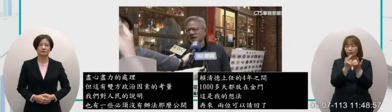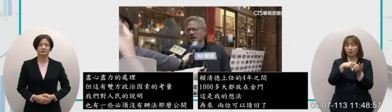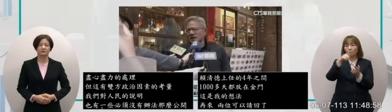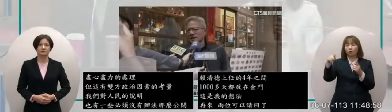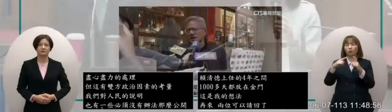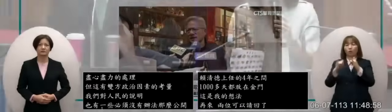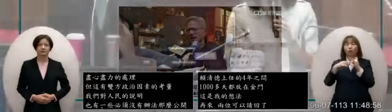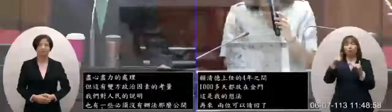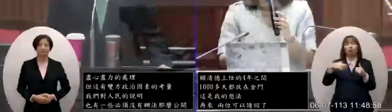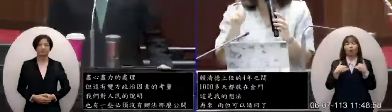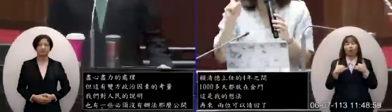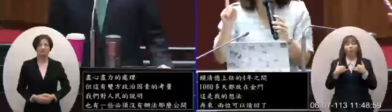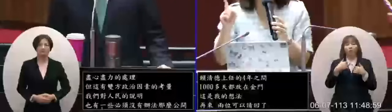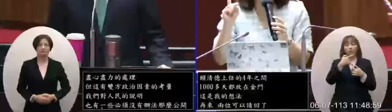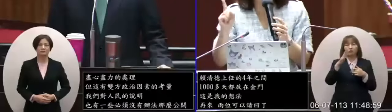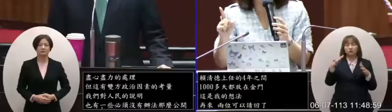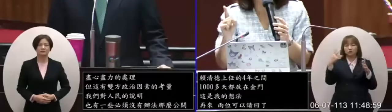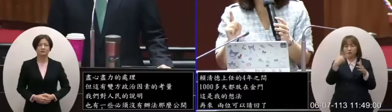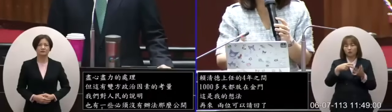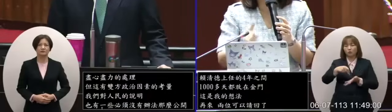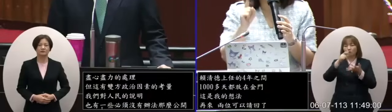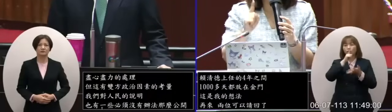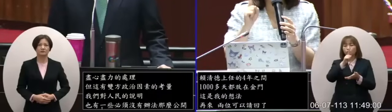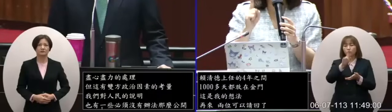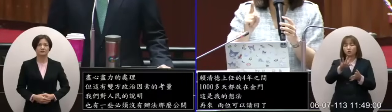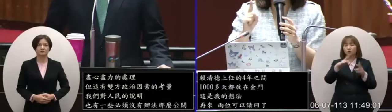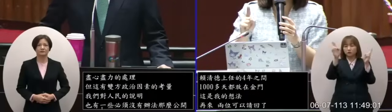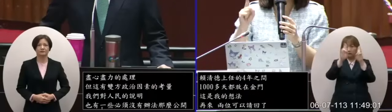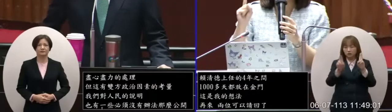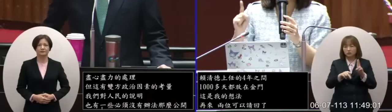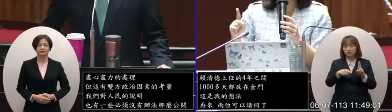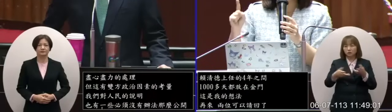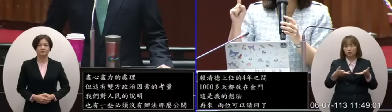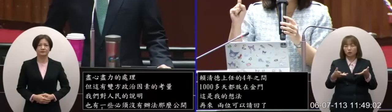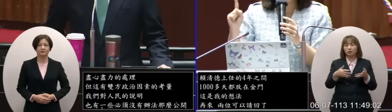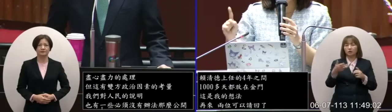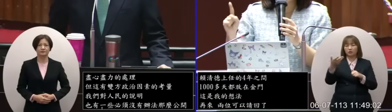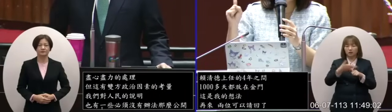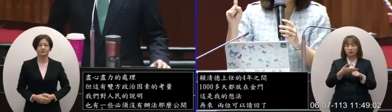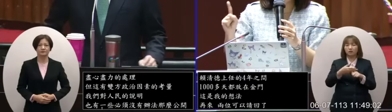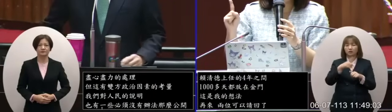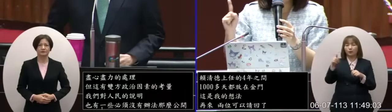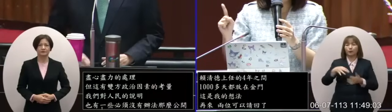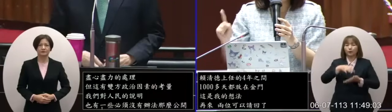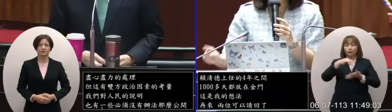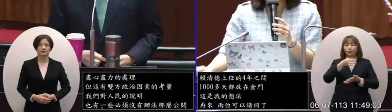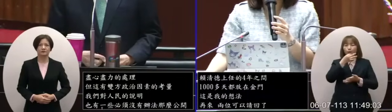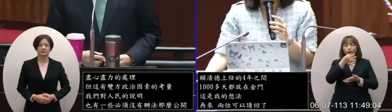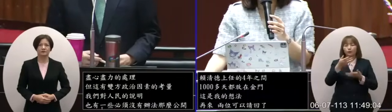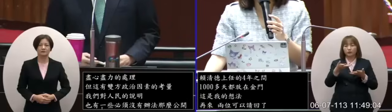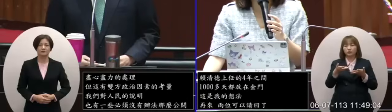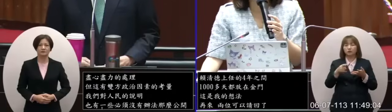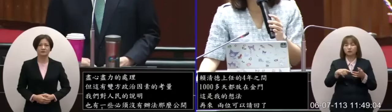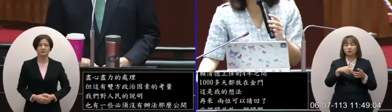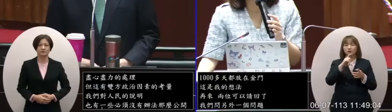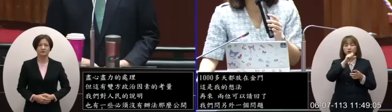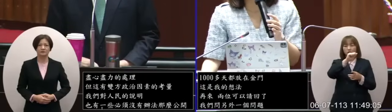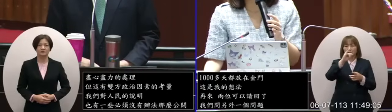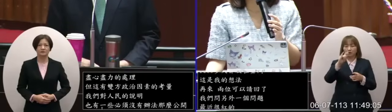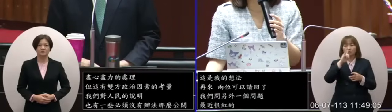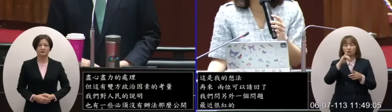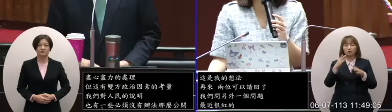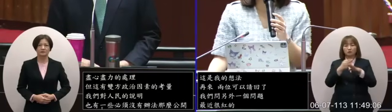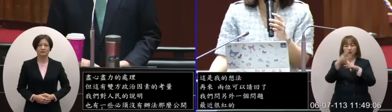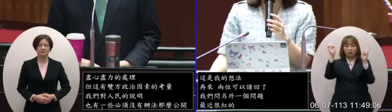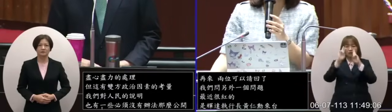人民都非常的兴奋。可他同时提到呢，电力确实是一个让人担忧的问题，他要把 AI 超